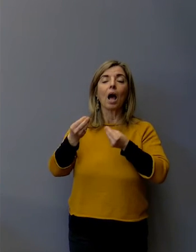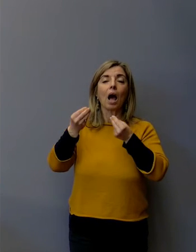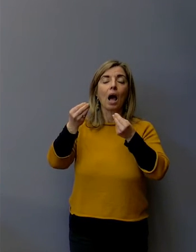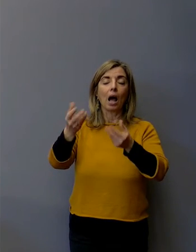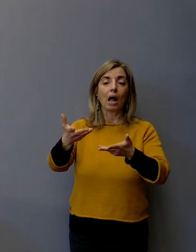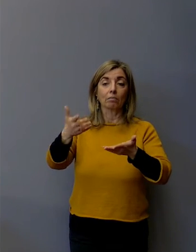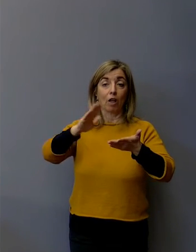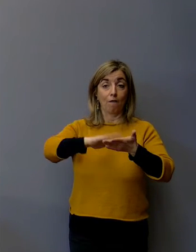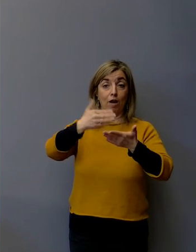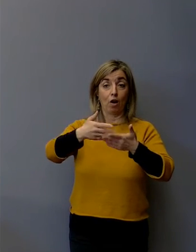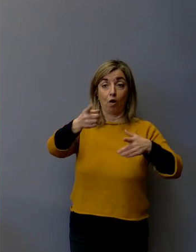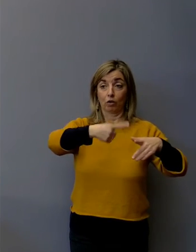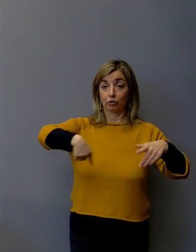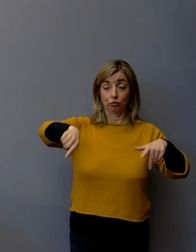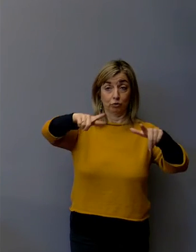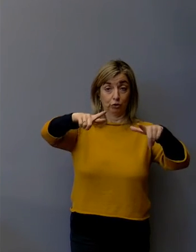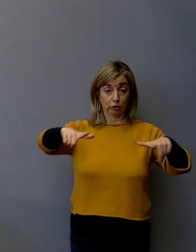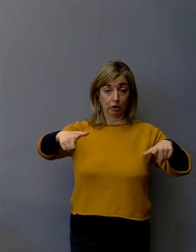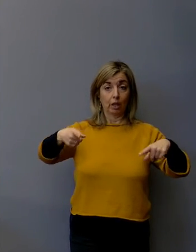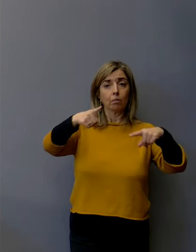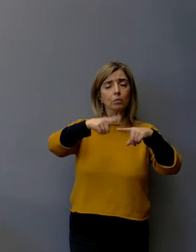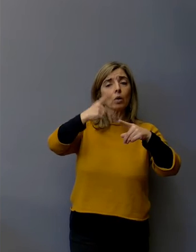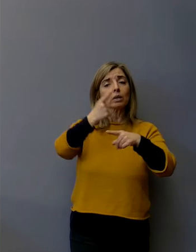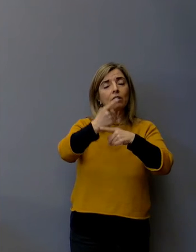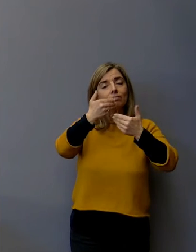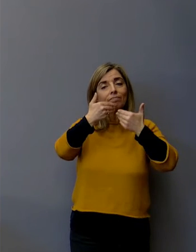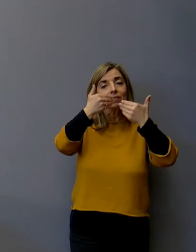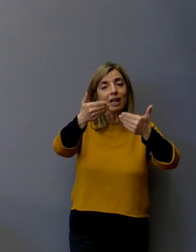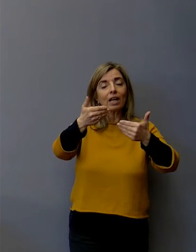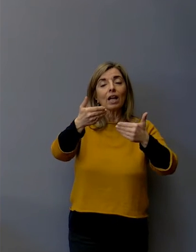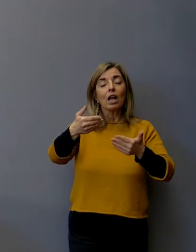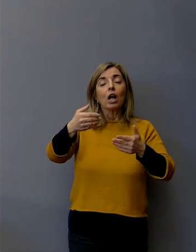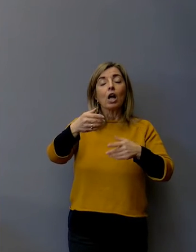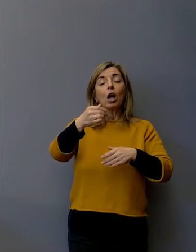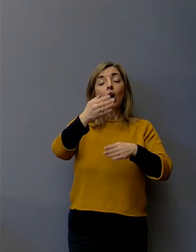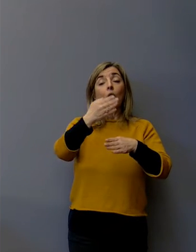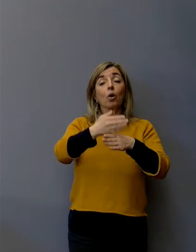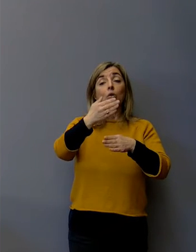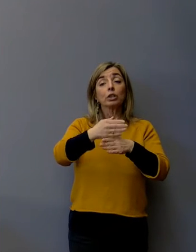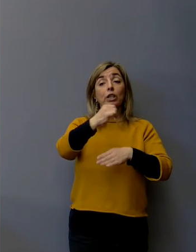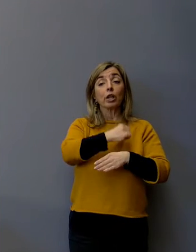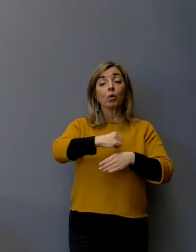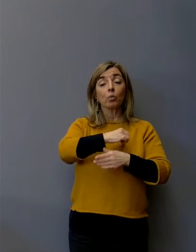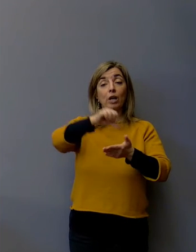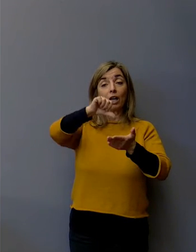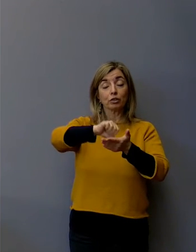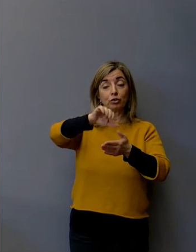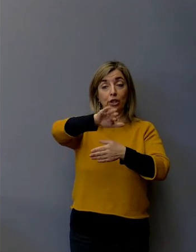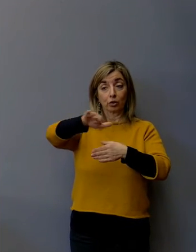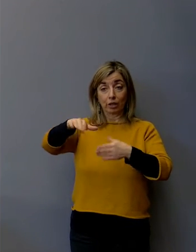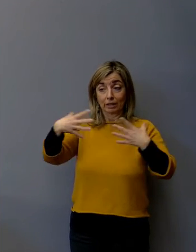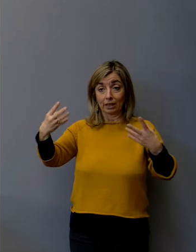ma lo dobbiamo anche consiglieri comunali di centrodestra insieme alla squadra e maggioranza sono stati capaci di